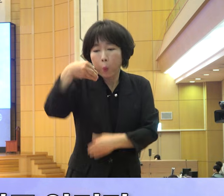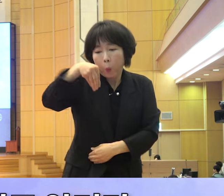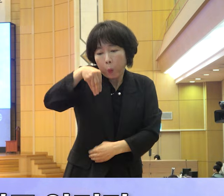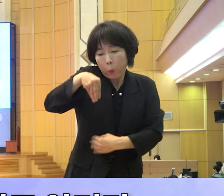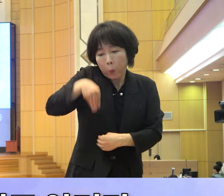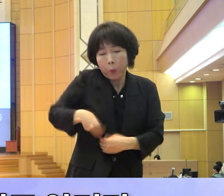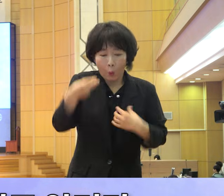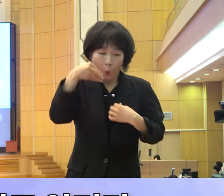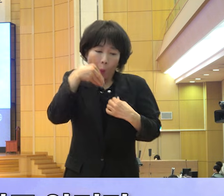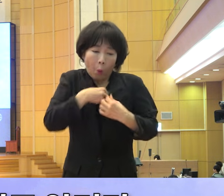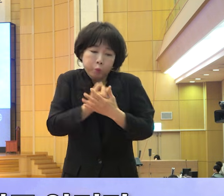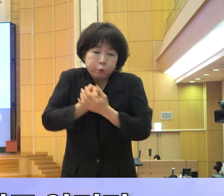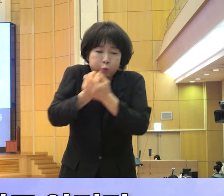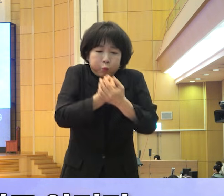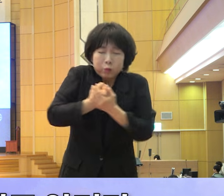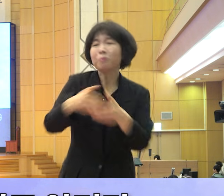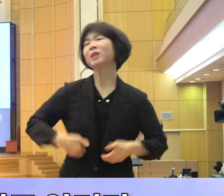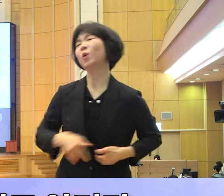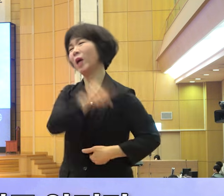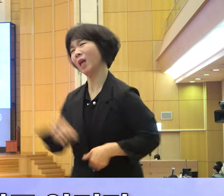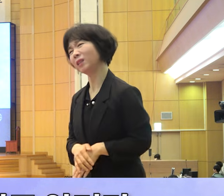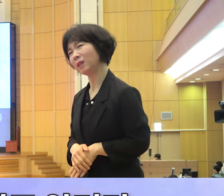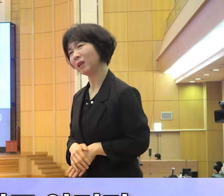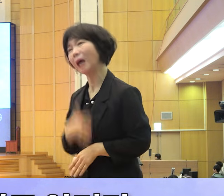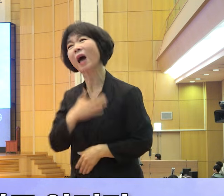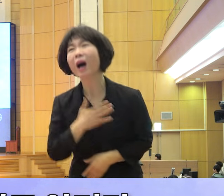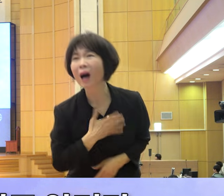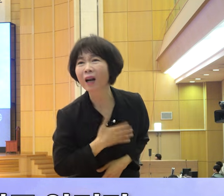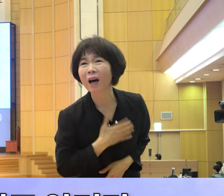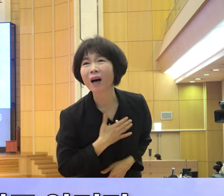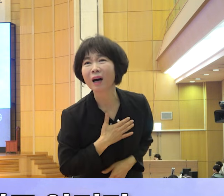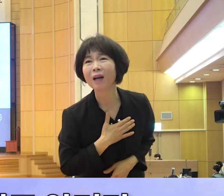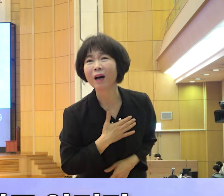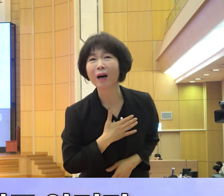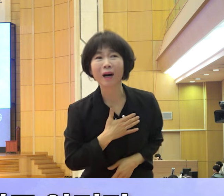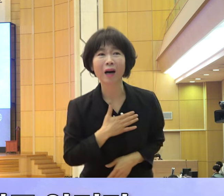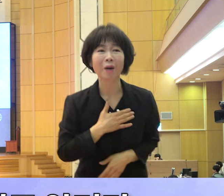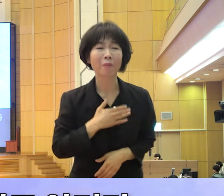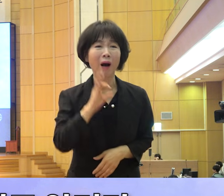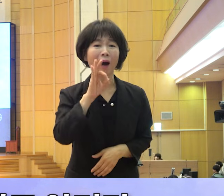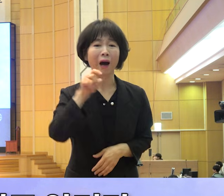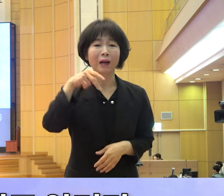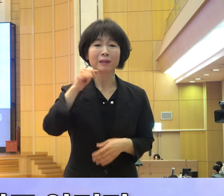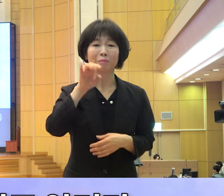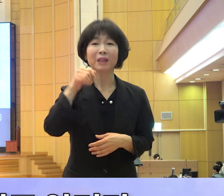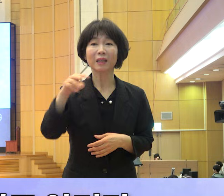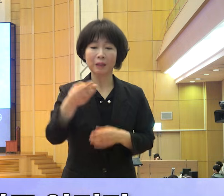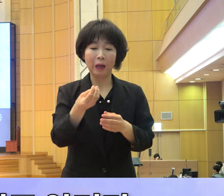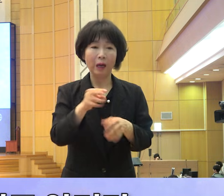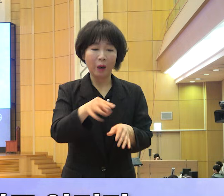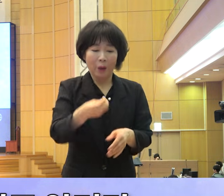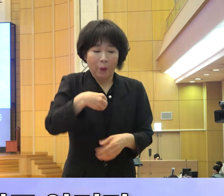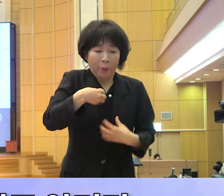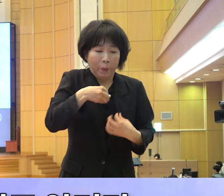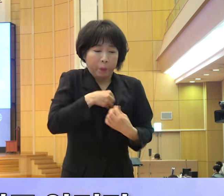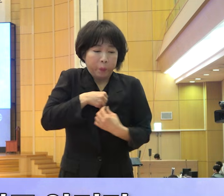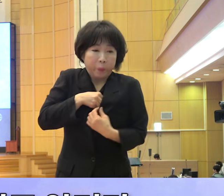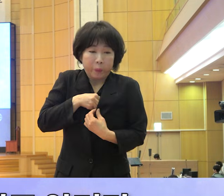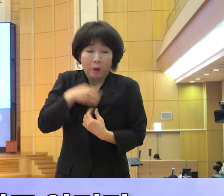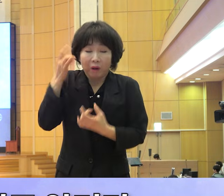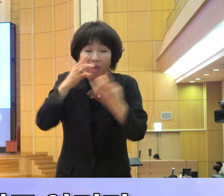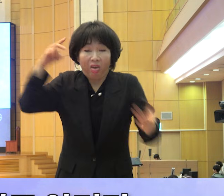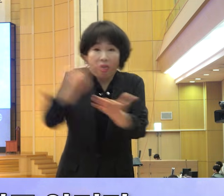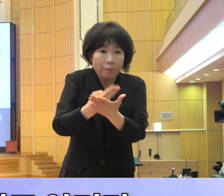주머니든지 아니면 가장 내가 찾기 쉬운 데 딱 넣어다 그냥 즉시 물과 함께 먹어야